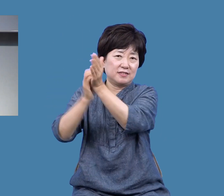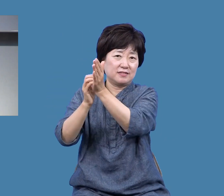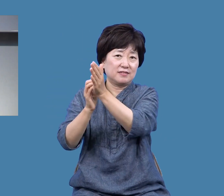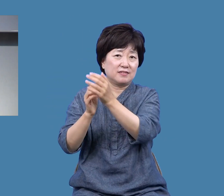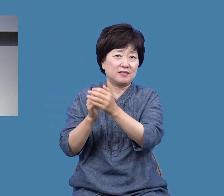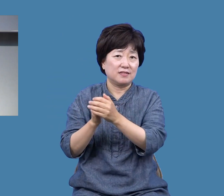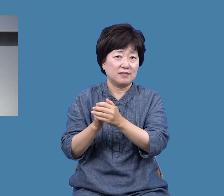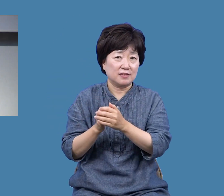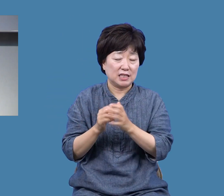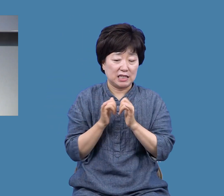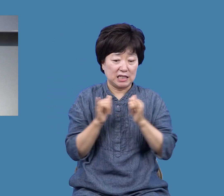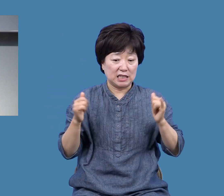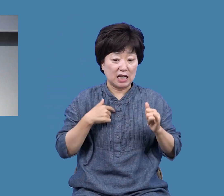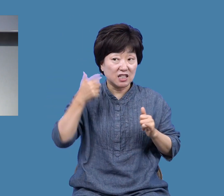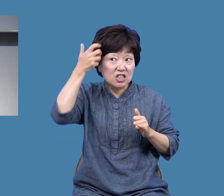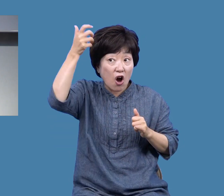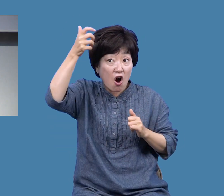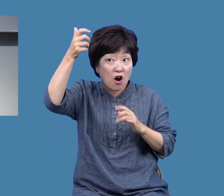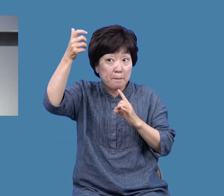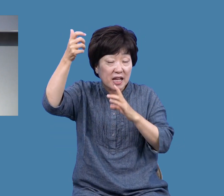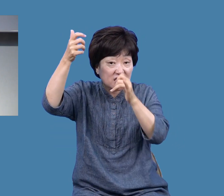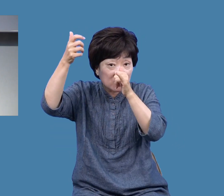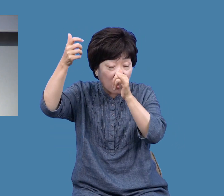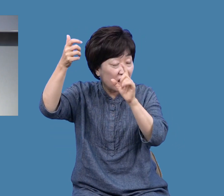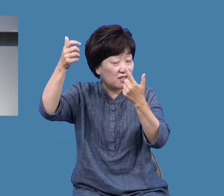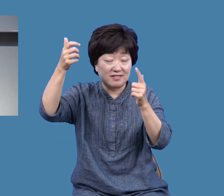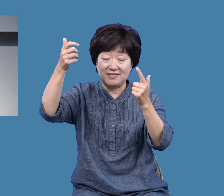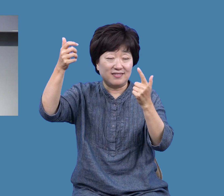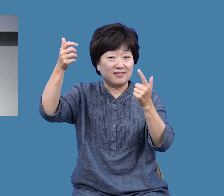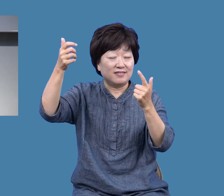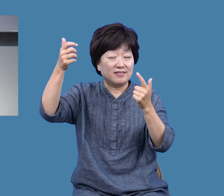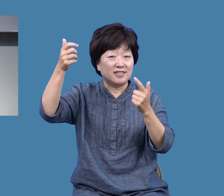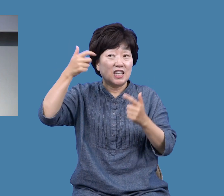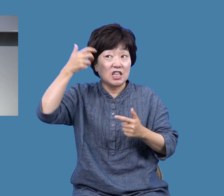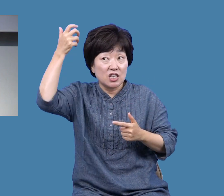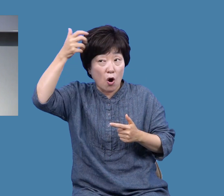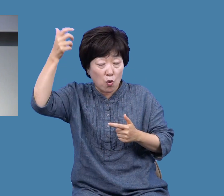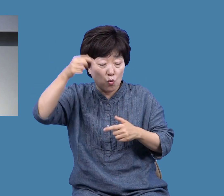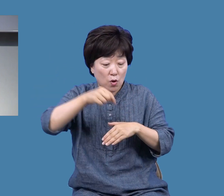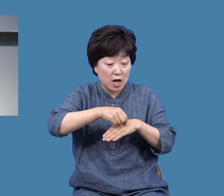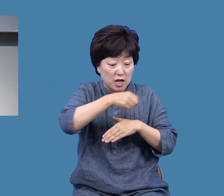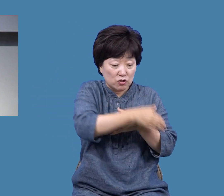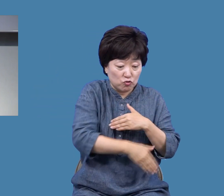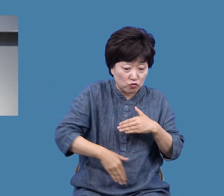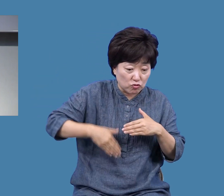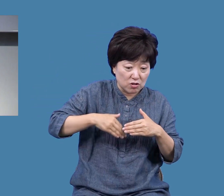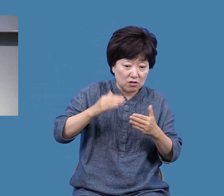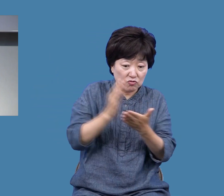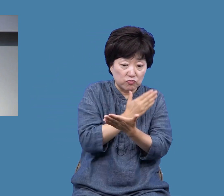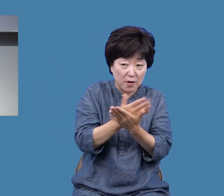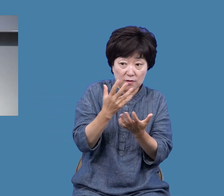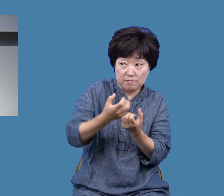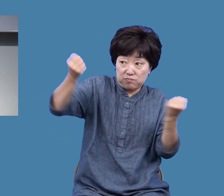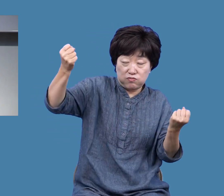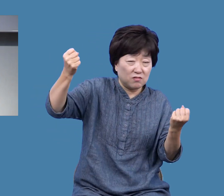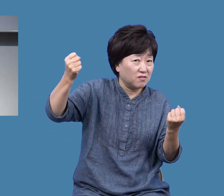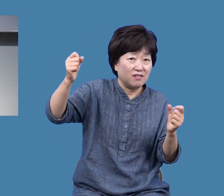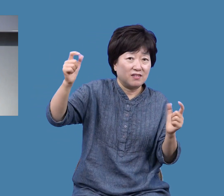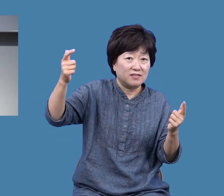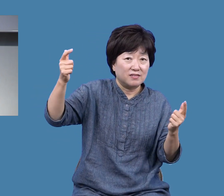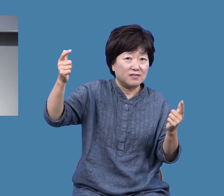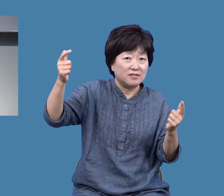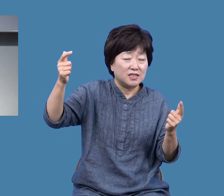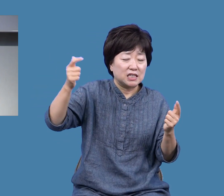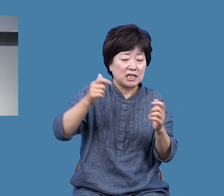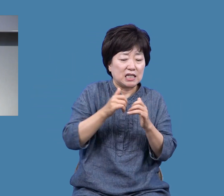영만 존재하는 존재가 아니야. 그리고 인간 안에서는 영과 육을 구분할 수가 없어. 그래서